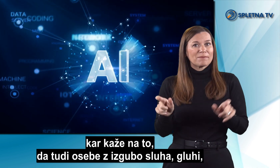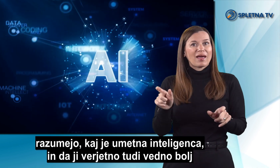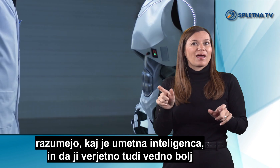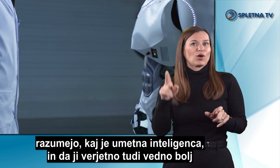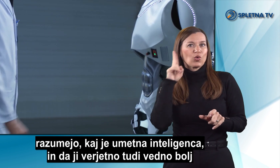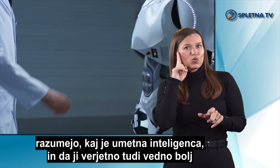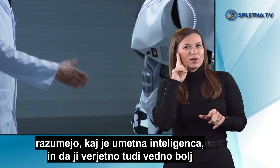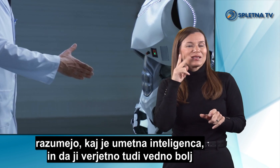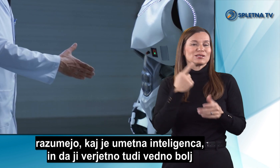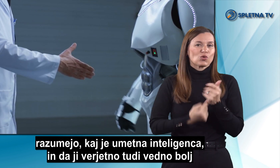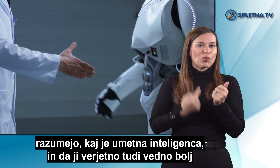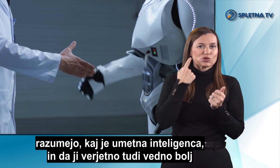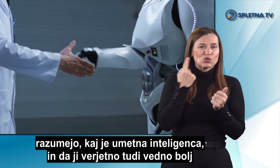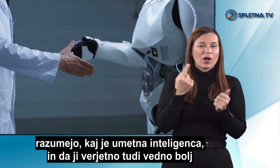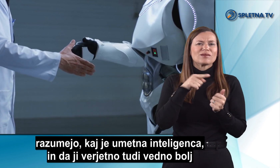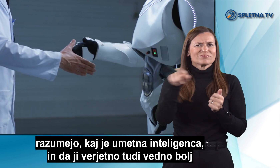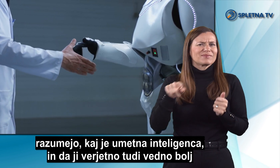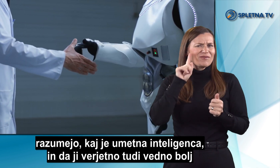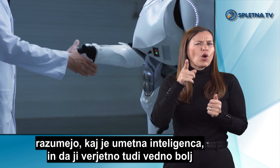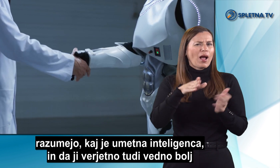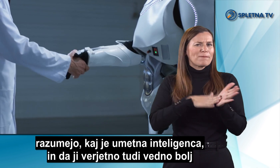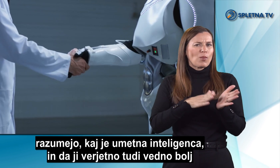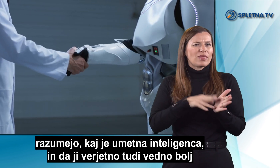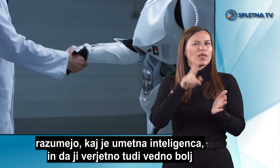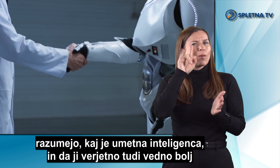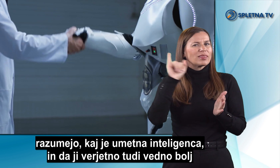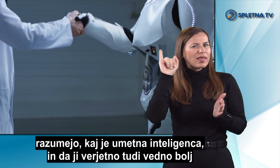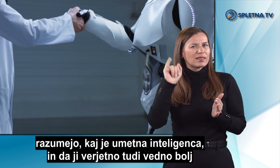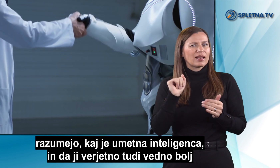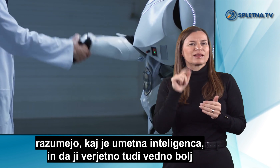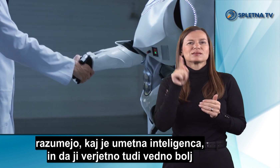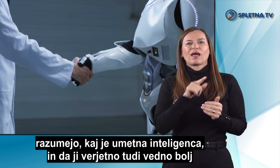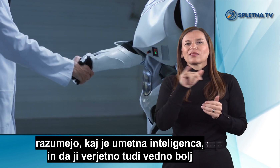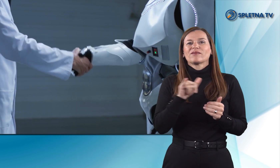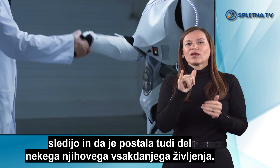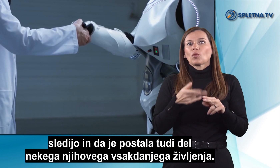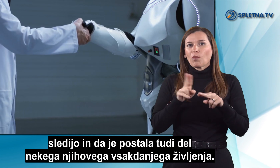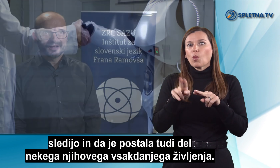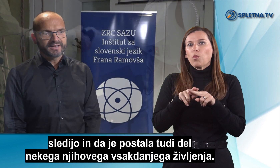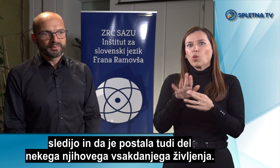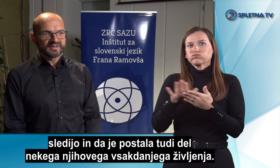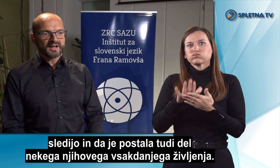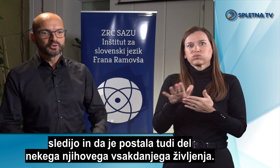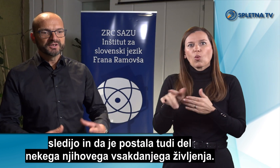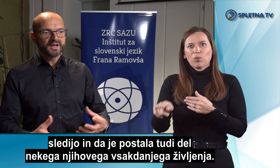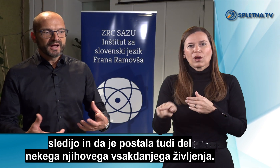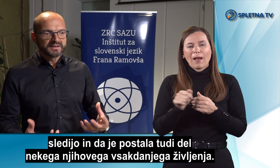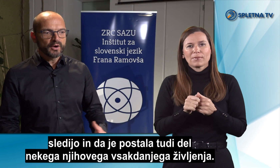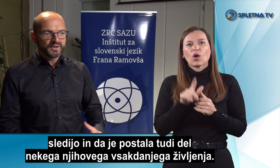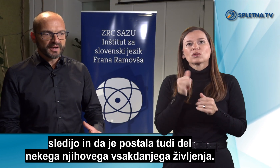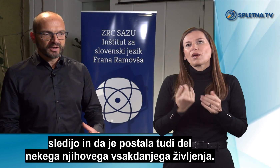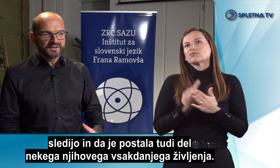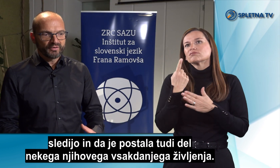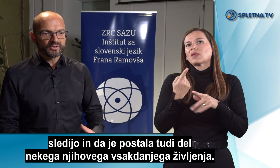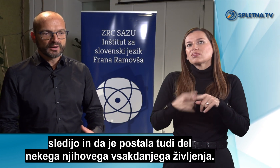gluhi, razumejo, kaj je inteligenca umetna in da ji verjetno tudi vedno bolj sledijo in da je postala tudi